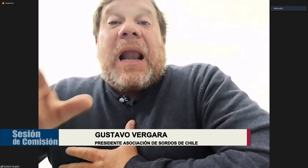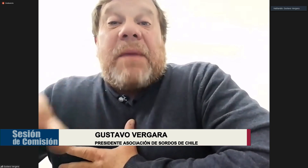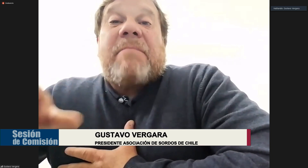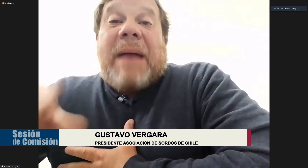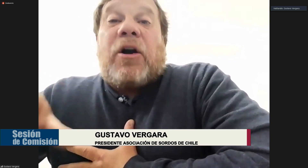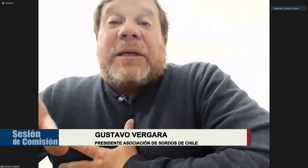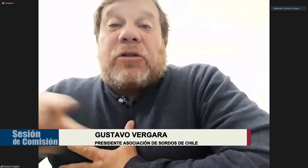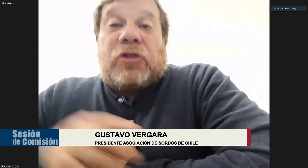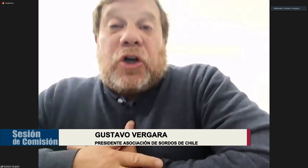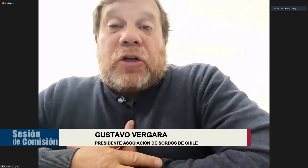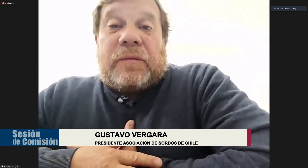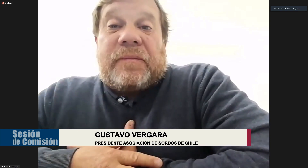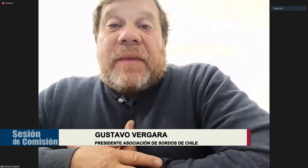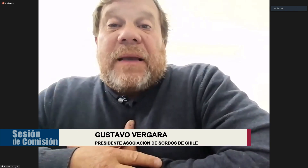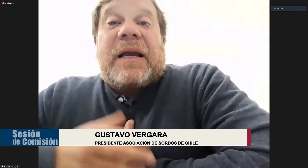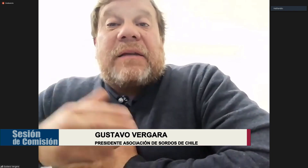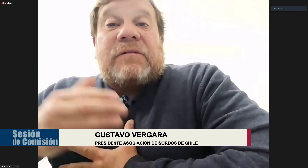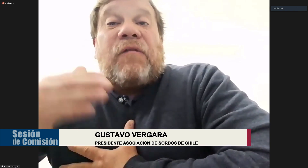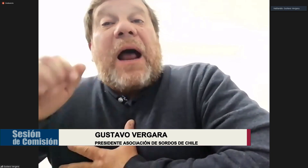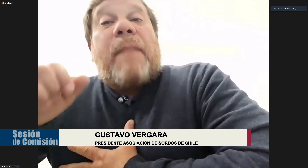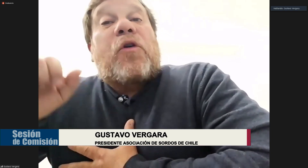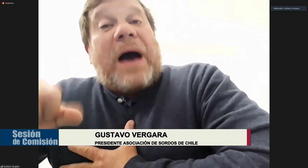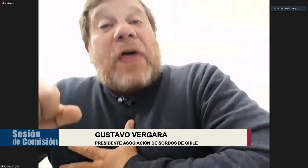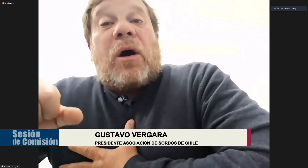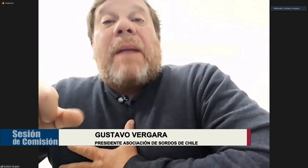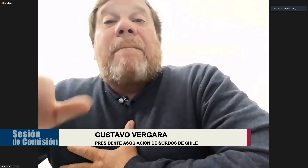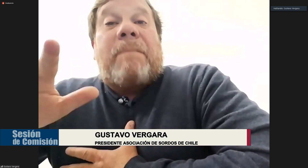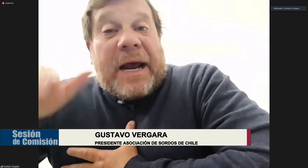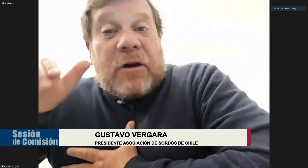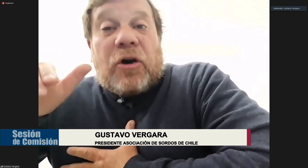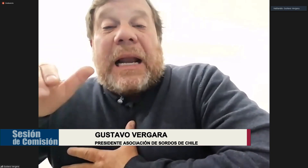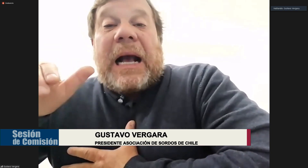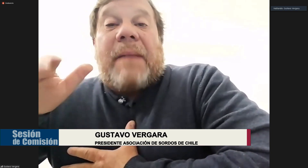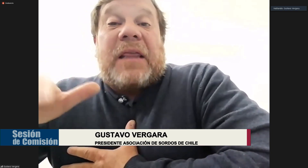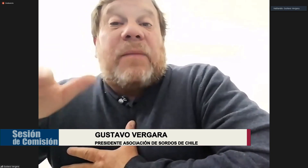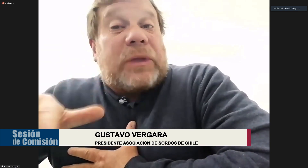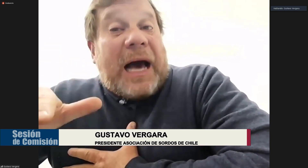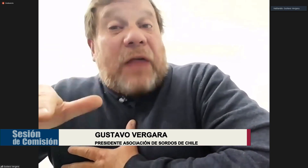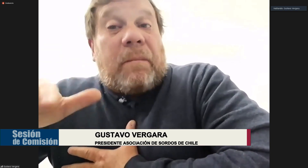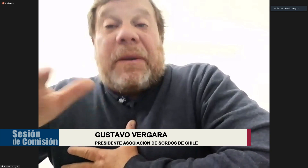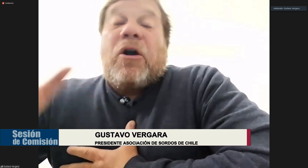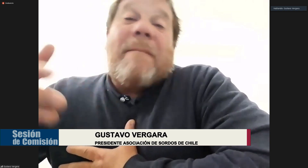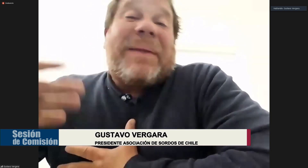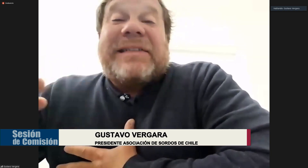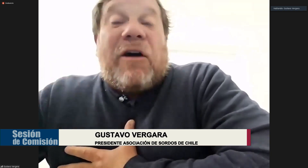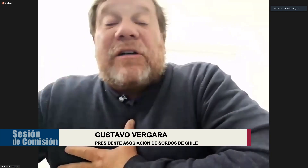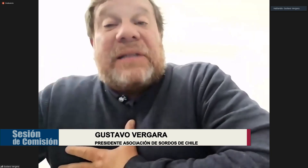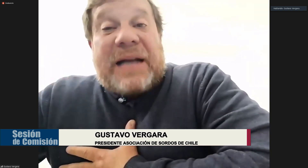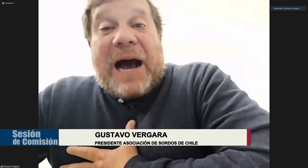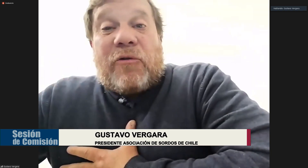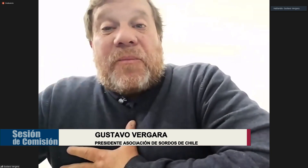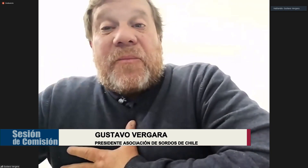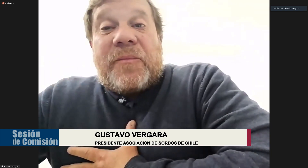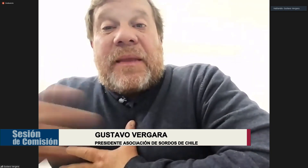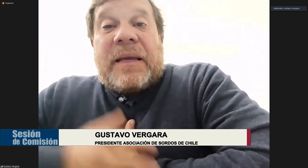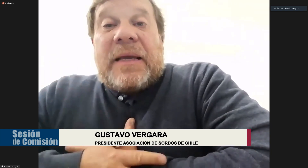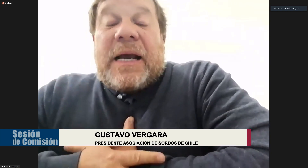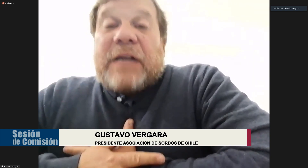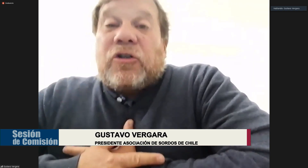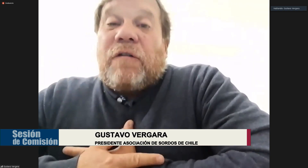misma comisión que fueron aprobados en pleno de la Cámara de Diputados, que no han pasado al Senado. Eso